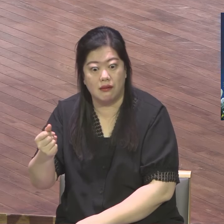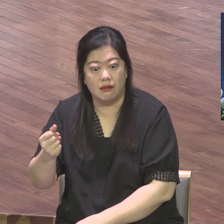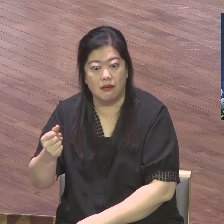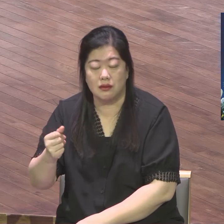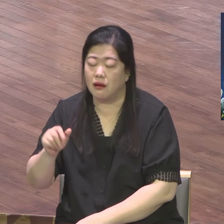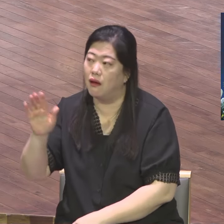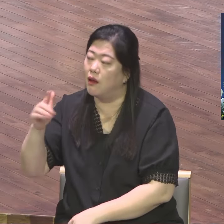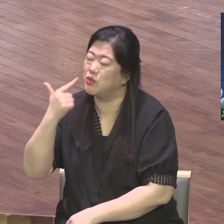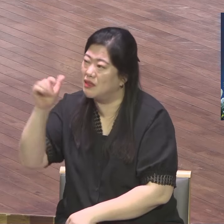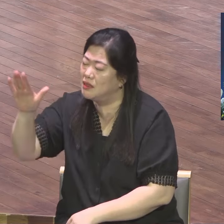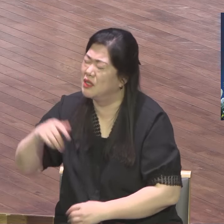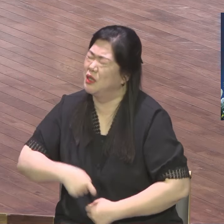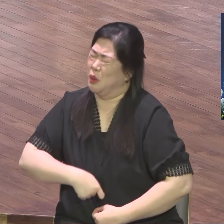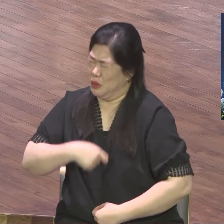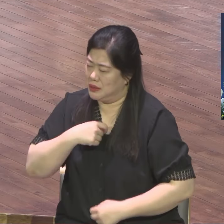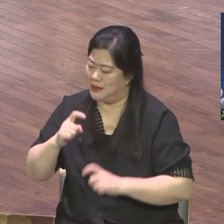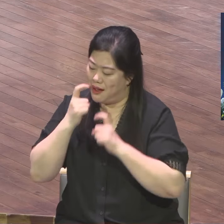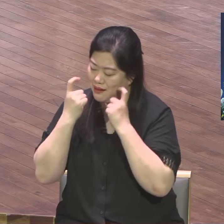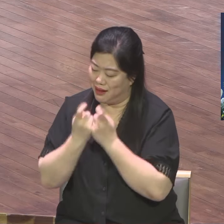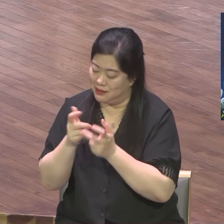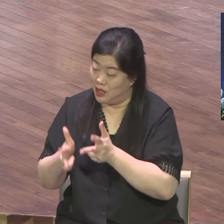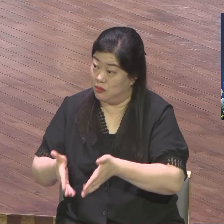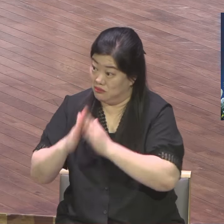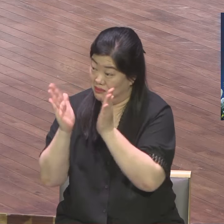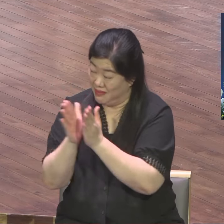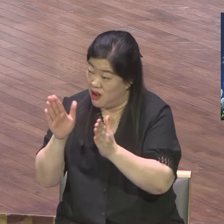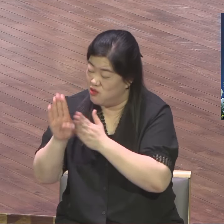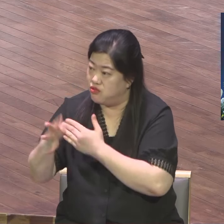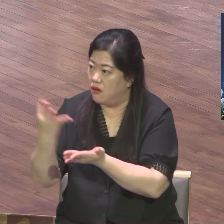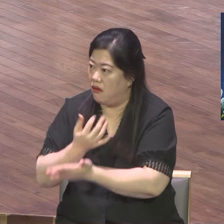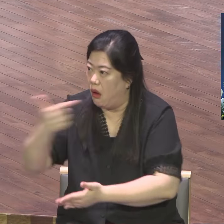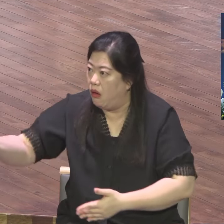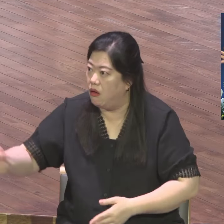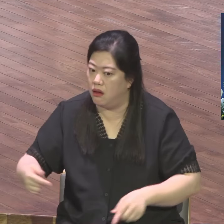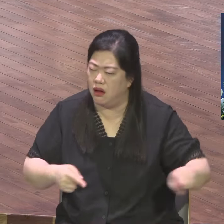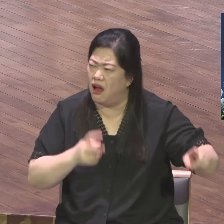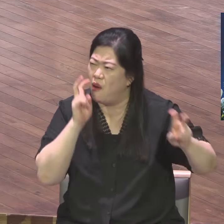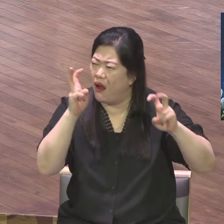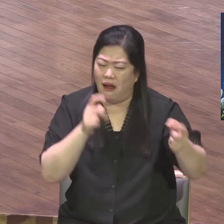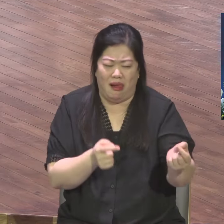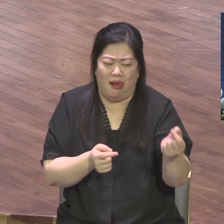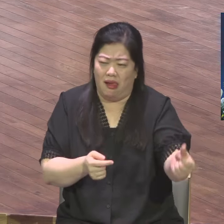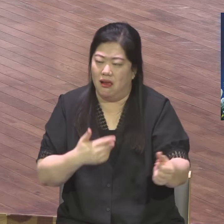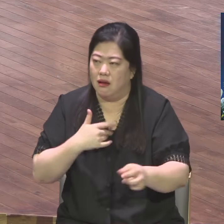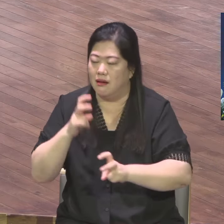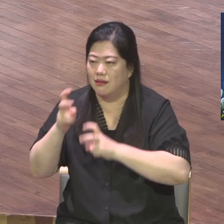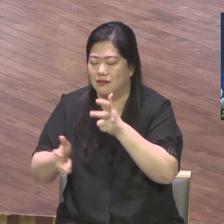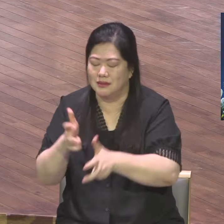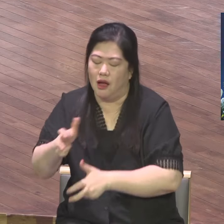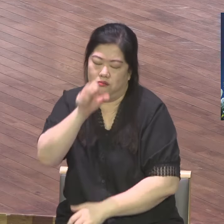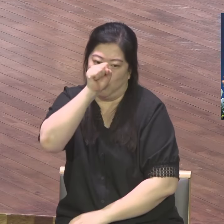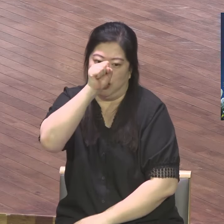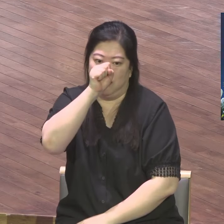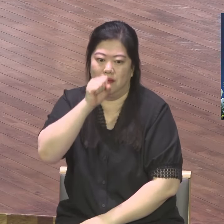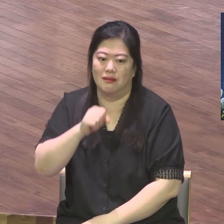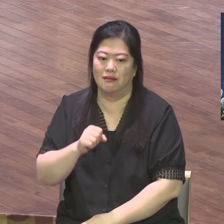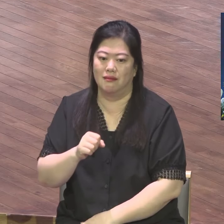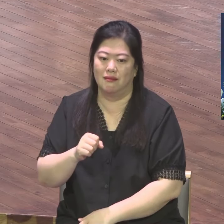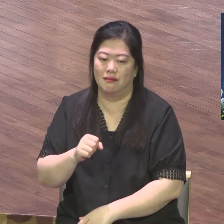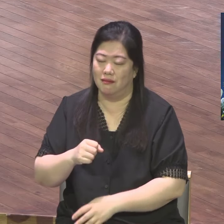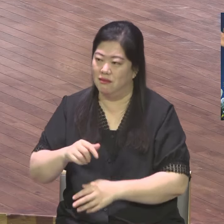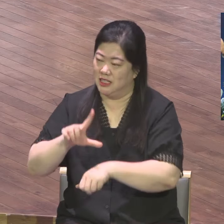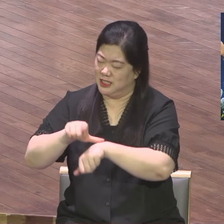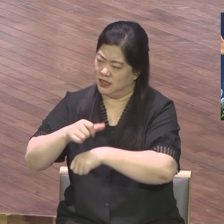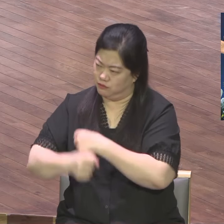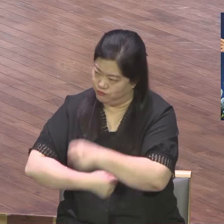다니면서 내가 구입해가 자재 구입해서 내가 영업으로 다 납품하고 구입해 자재부터 시작해가지고